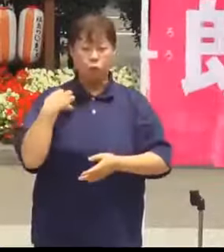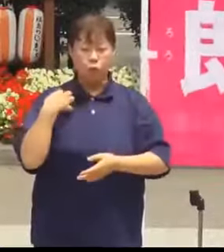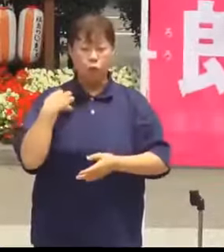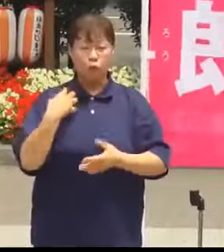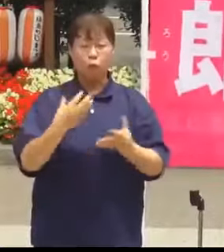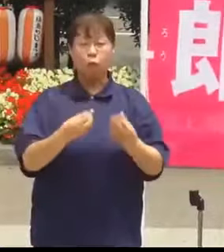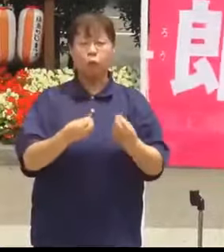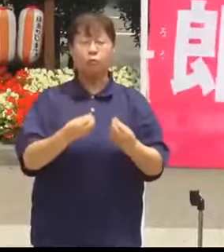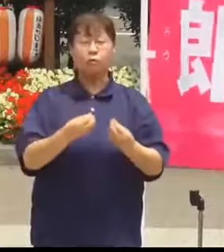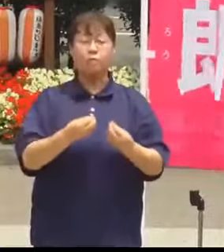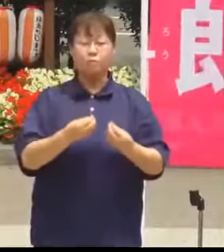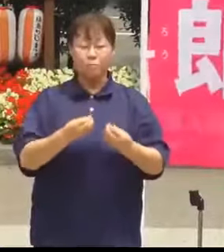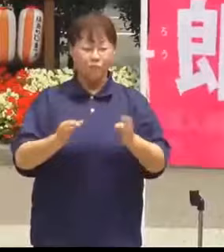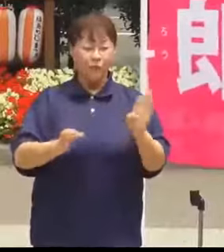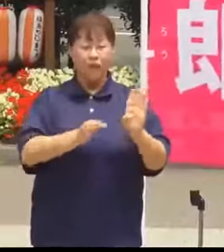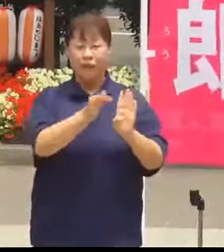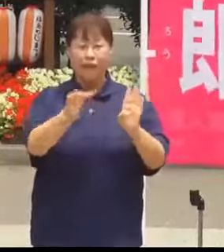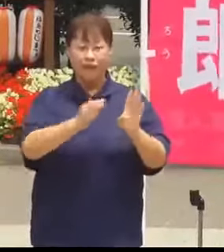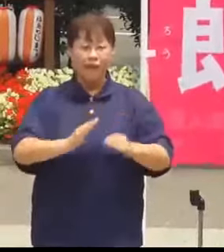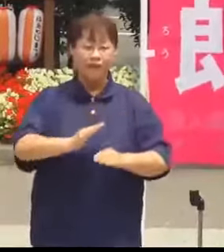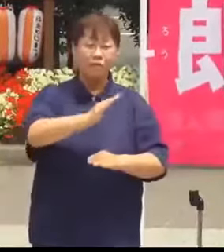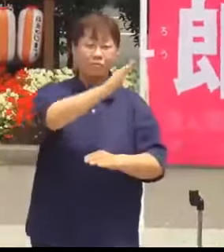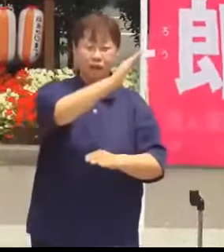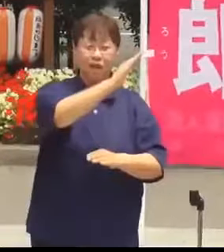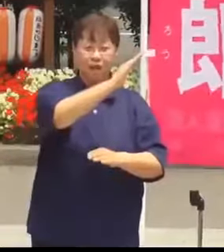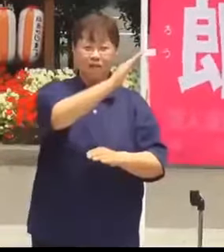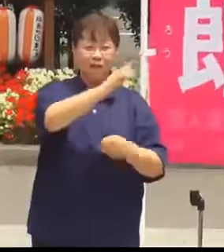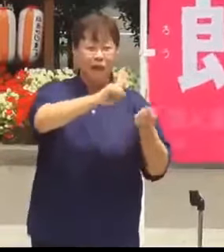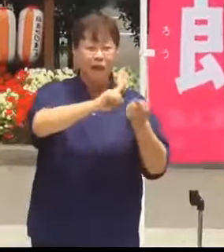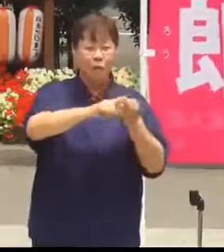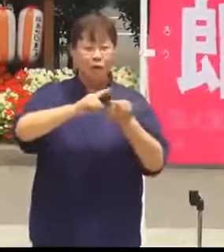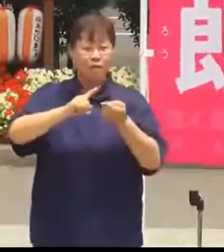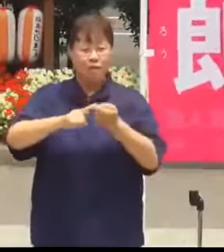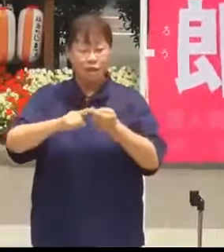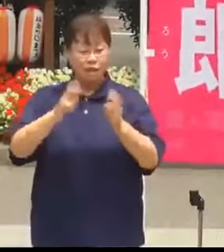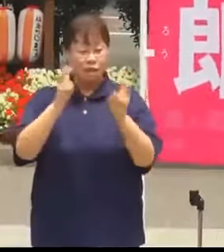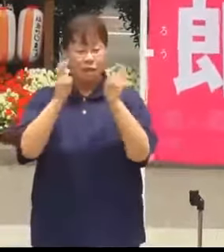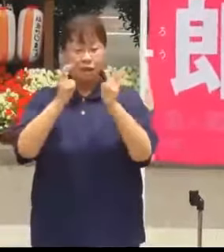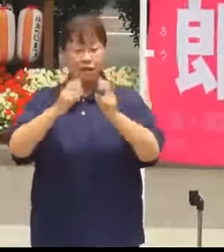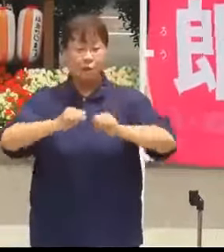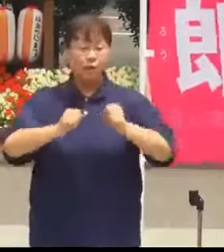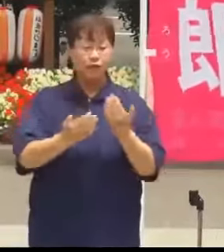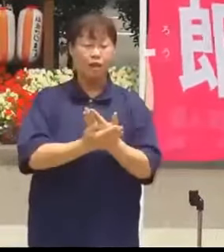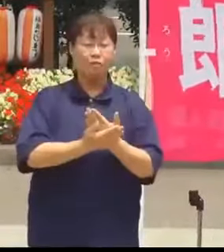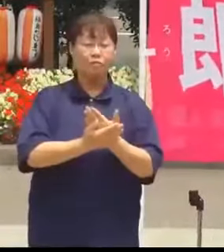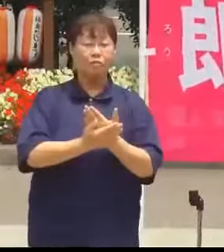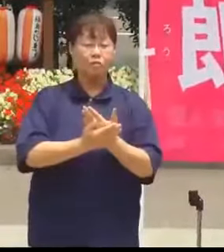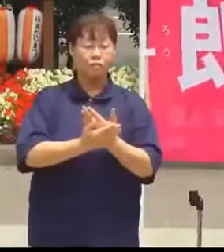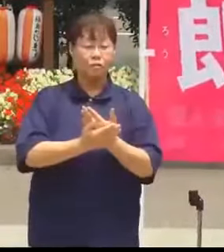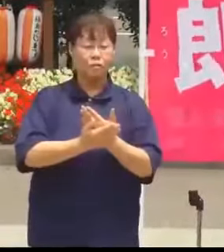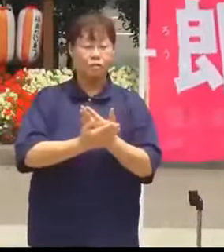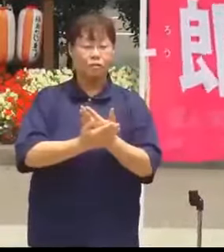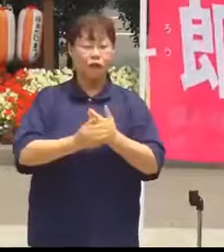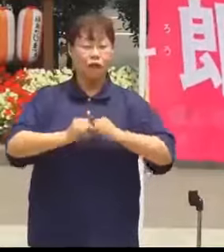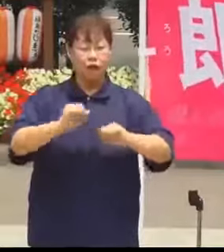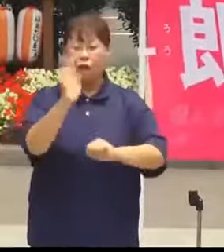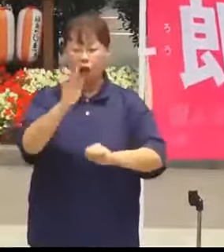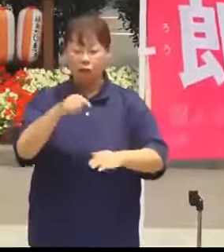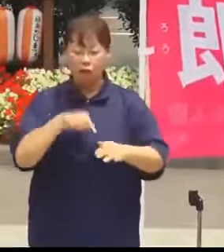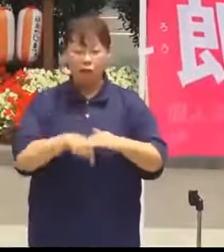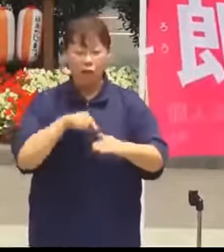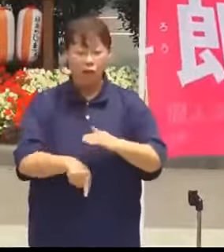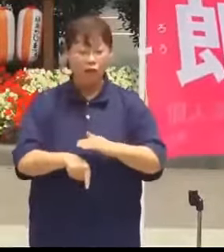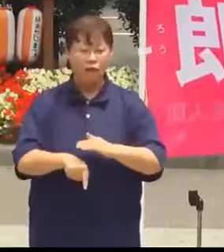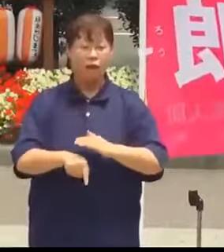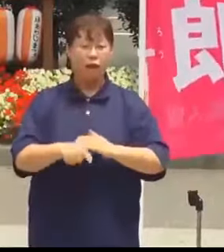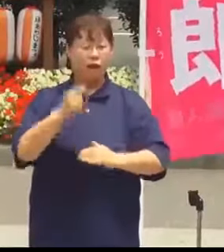その後継機に乗っかって言ったらこれ本当に元気になるんじゃないですかどうしてそれやれないのどうしてそれやれ